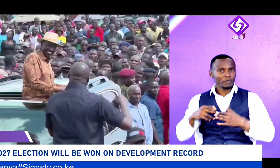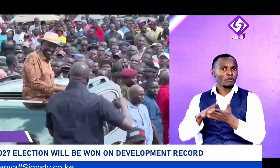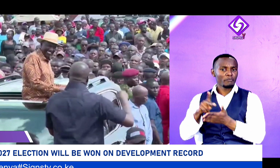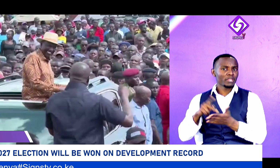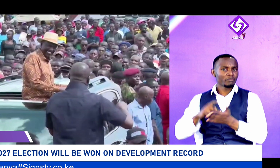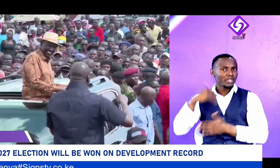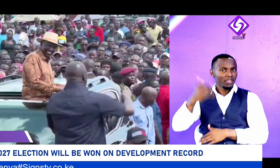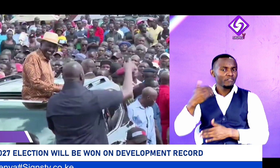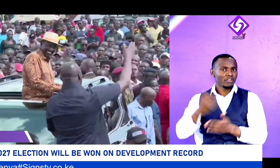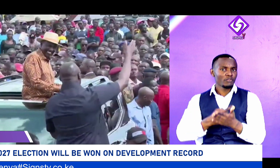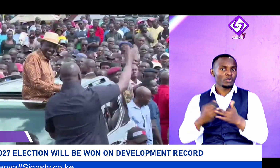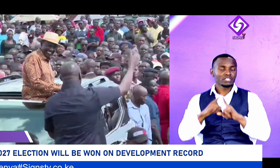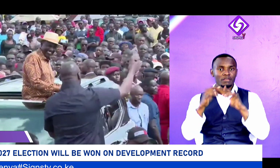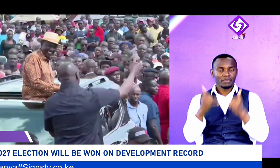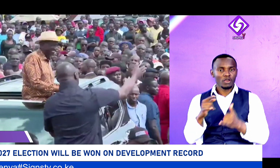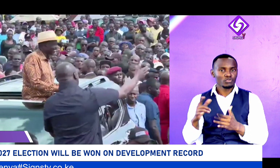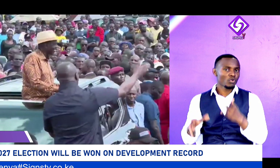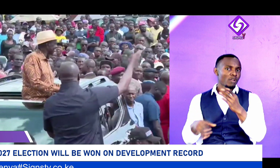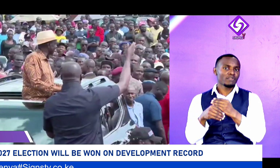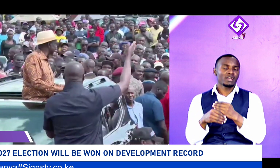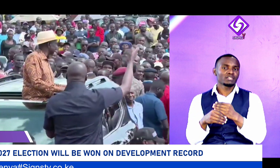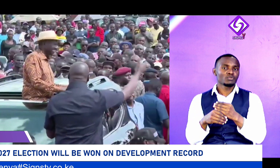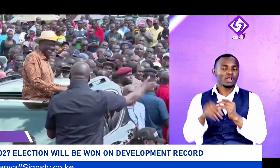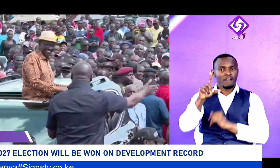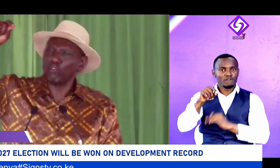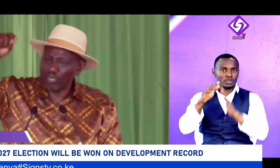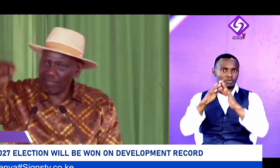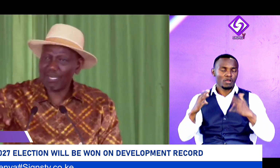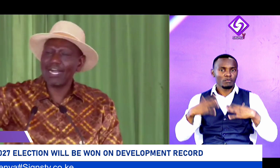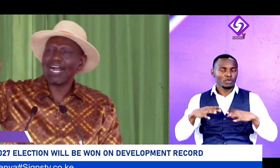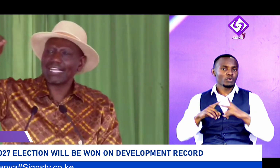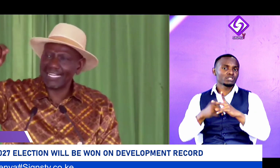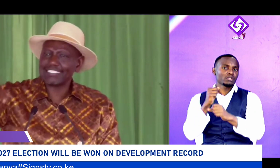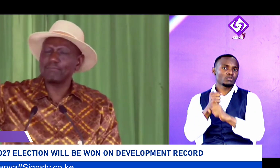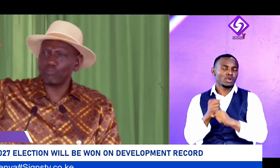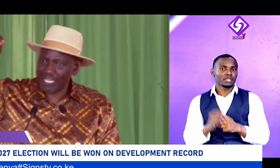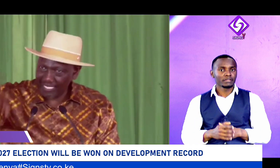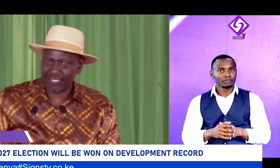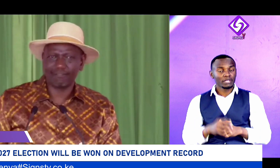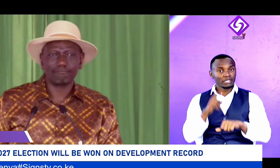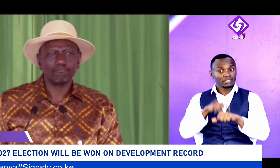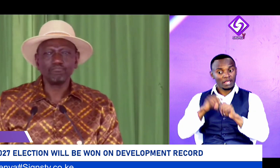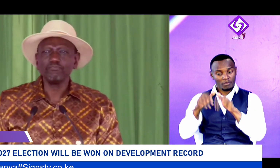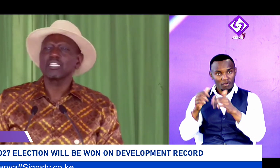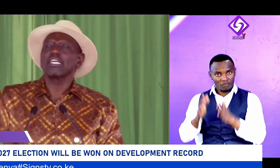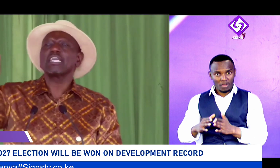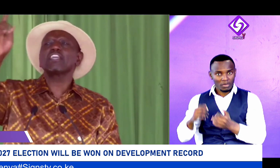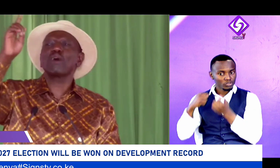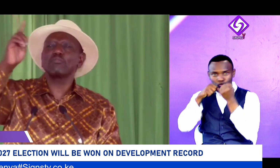umetuongezea ingine affordable housing, watu wameanza kazi kule. Mkulima akilete miwa yake in 1